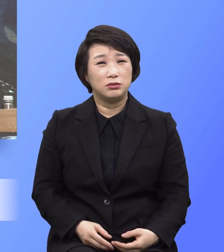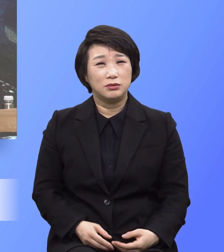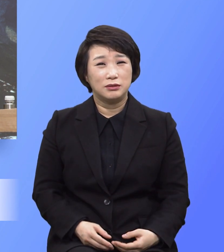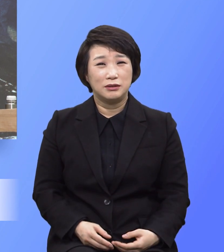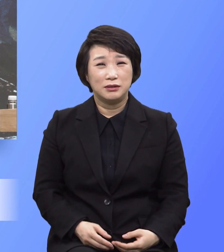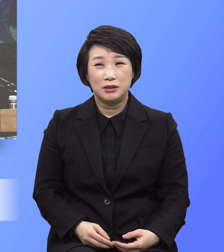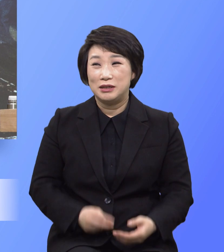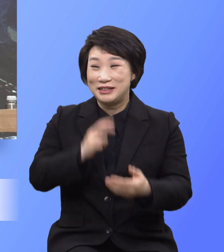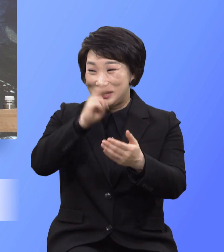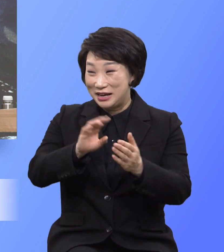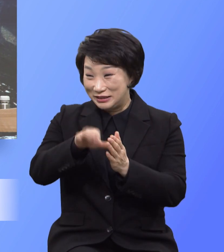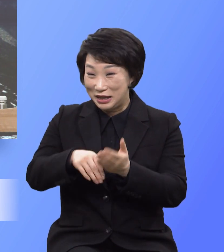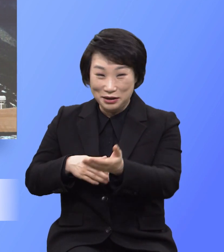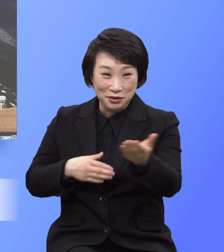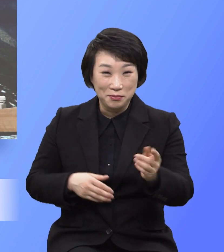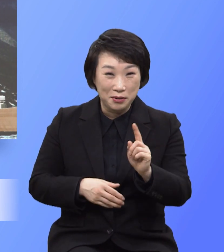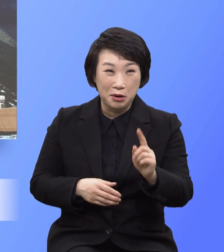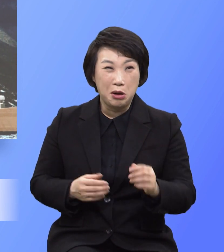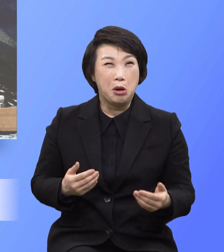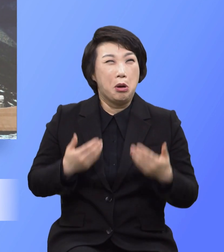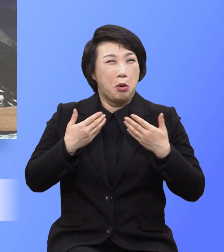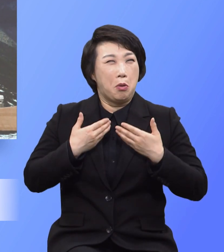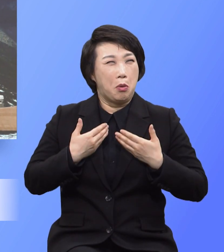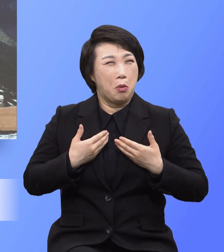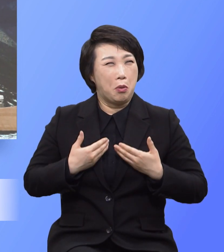우리 노래할 때 보세요.